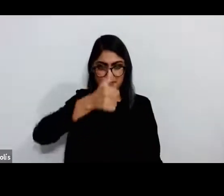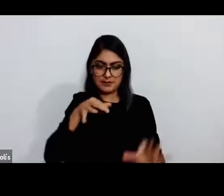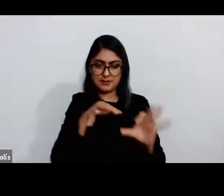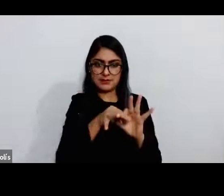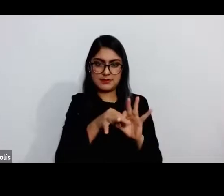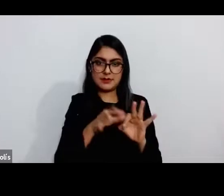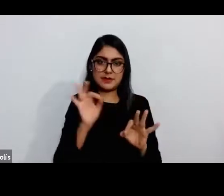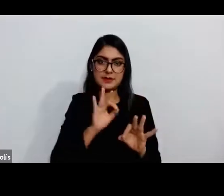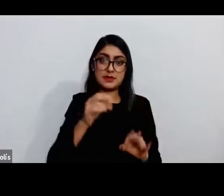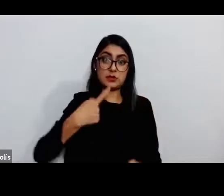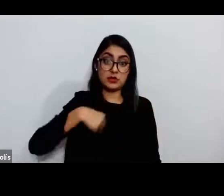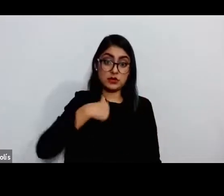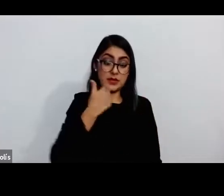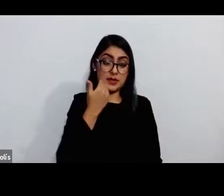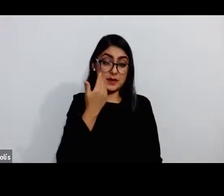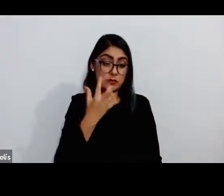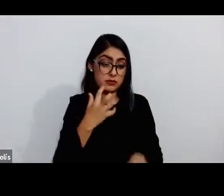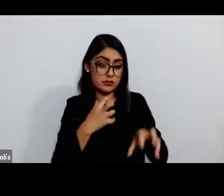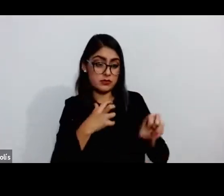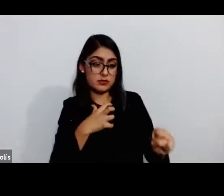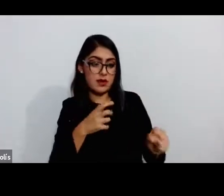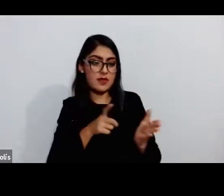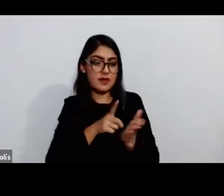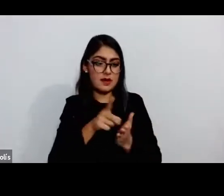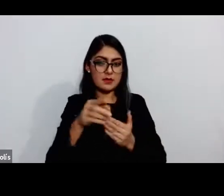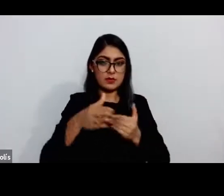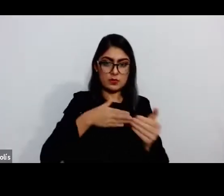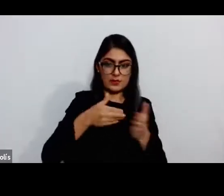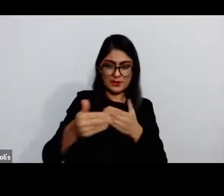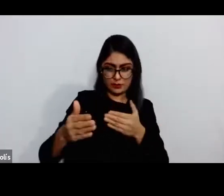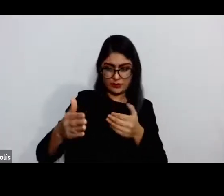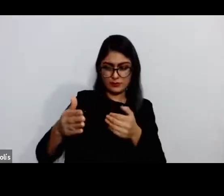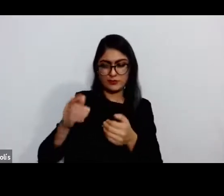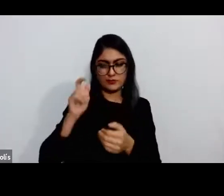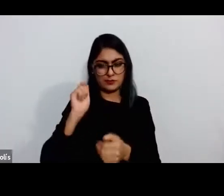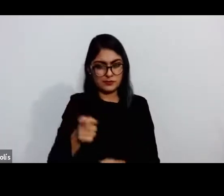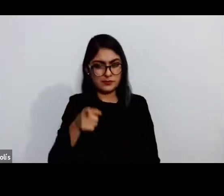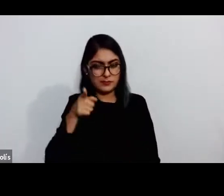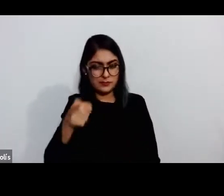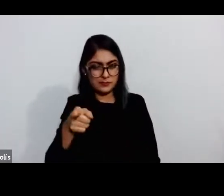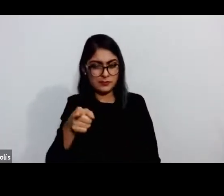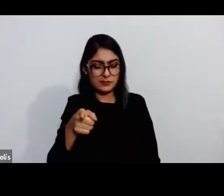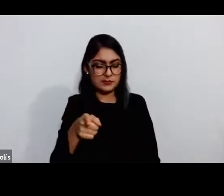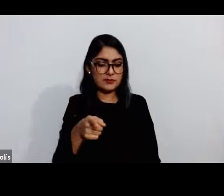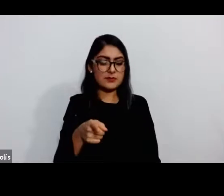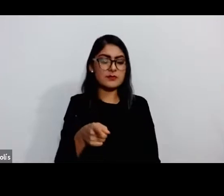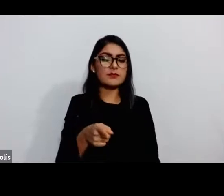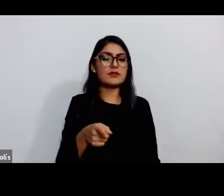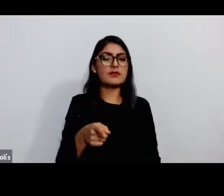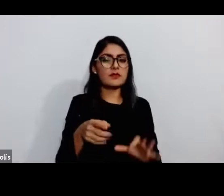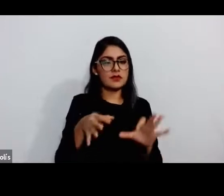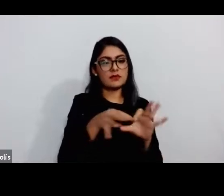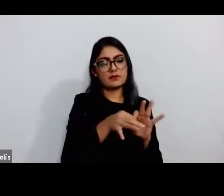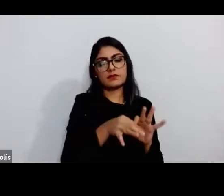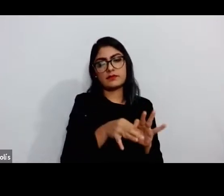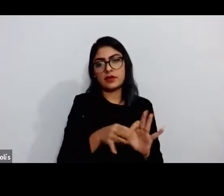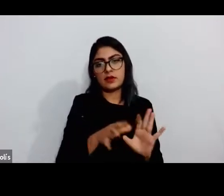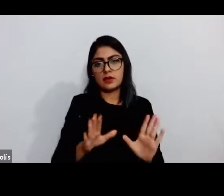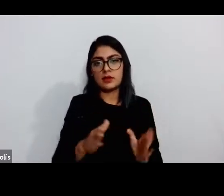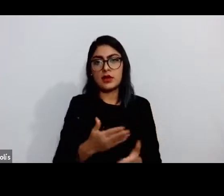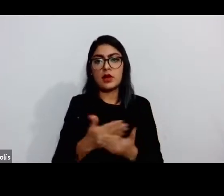queremos entender, la concepción moderna de derechos humanos. Después, en el siglo XIX, surgen otras luchas importantes,